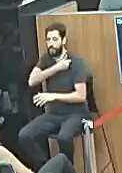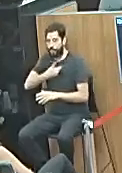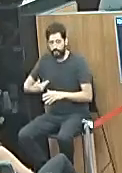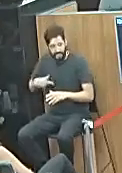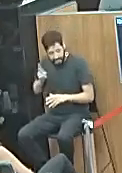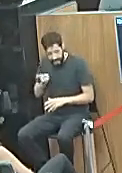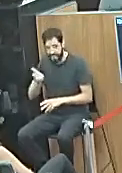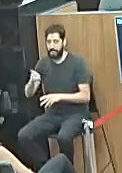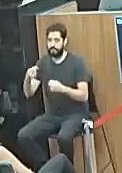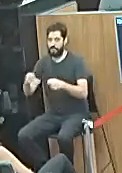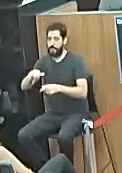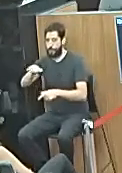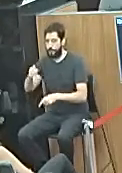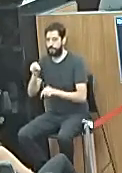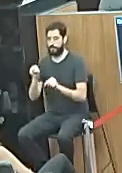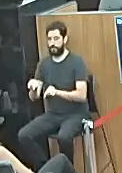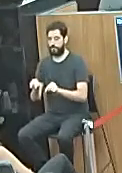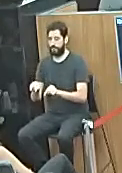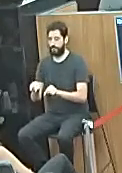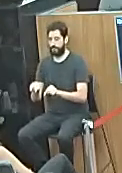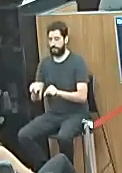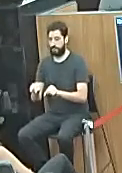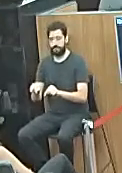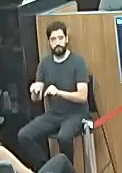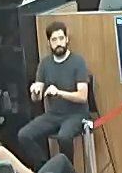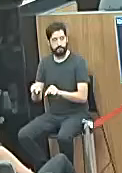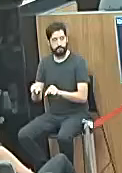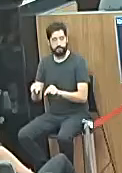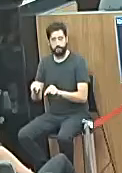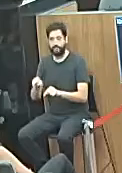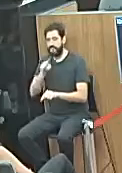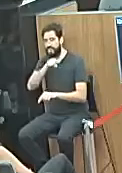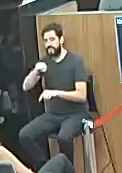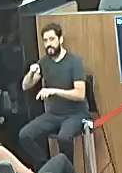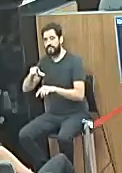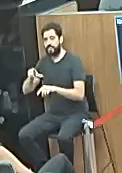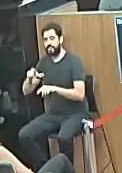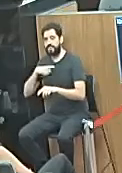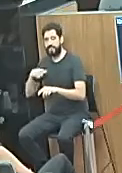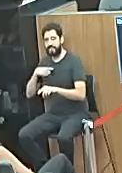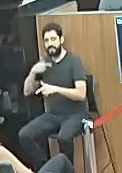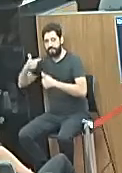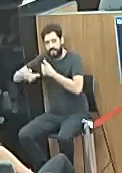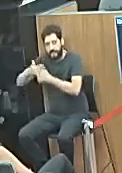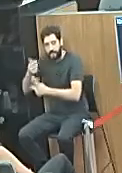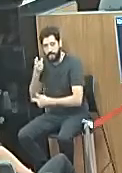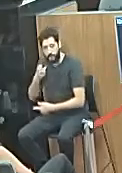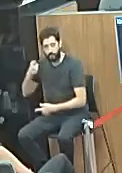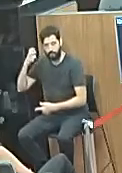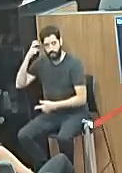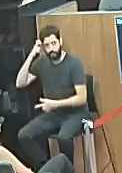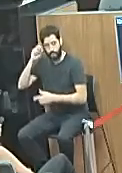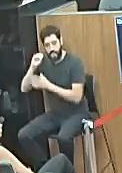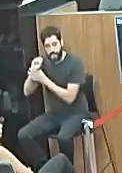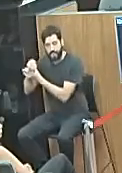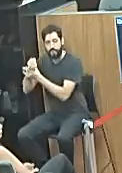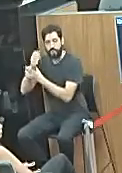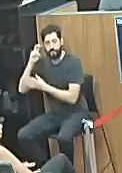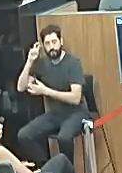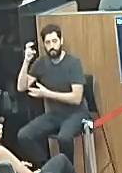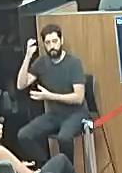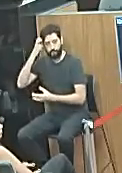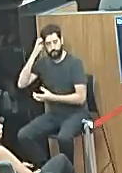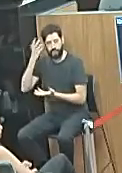ninguém mais de quem atua na cultura que defende a cultura ninguém